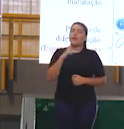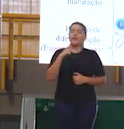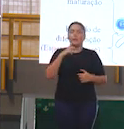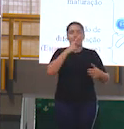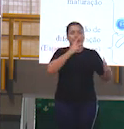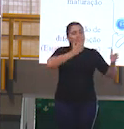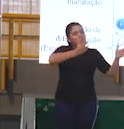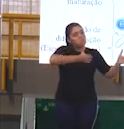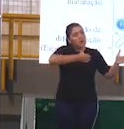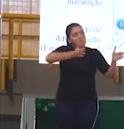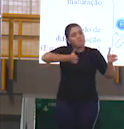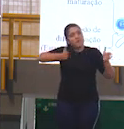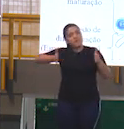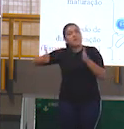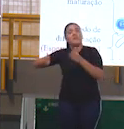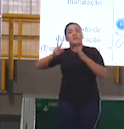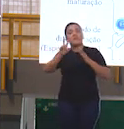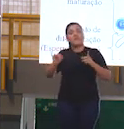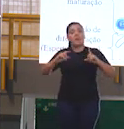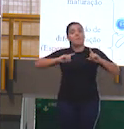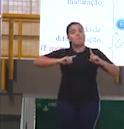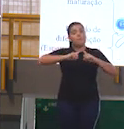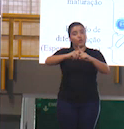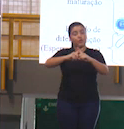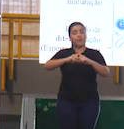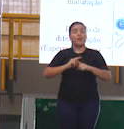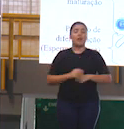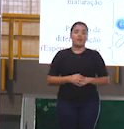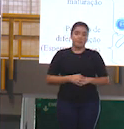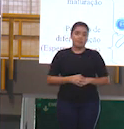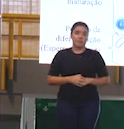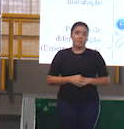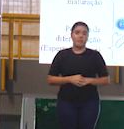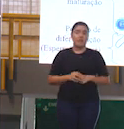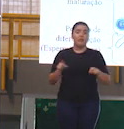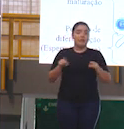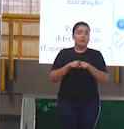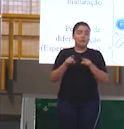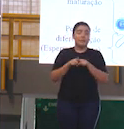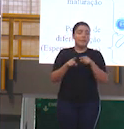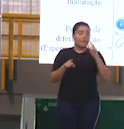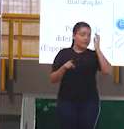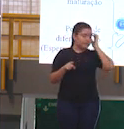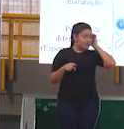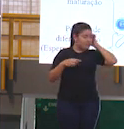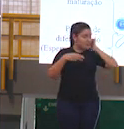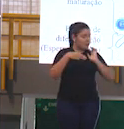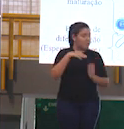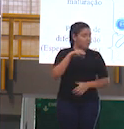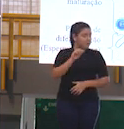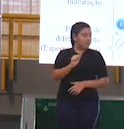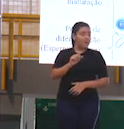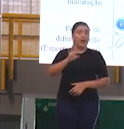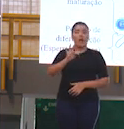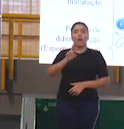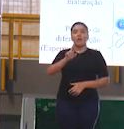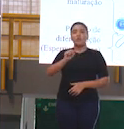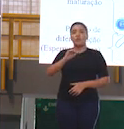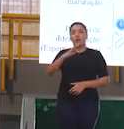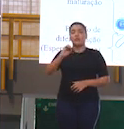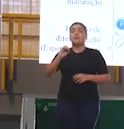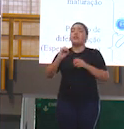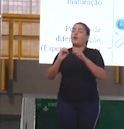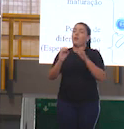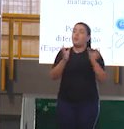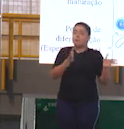de multiplicação, você vai ter uma fase de maturação, você vai ter a fase de